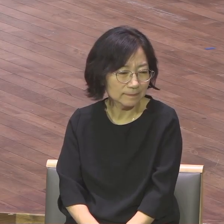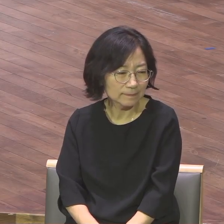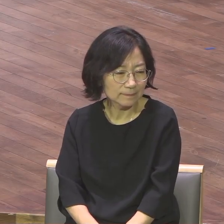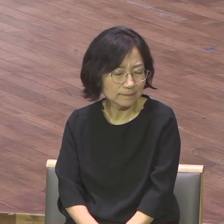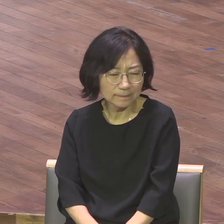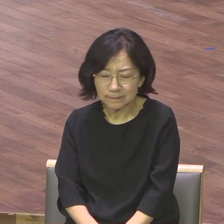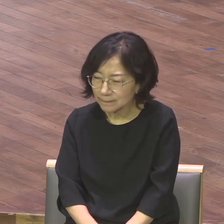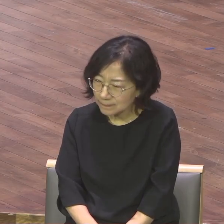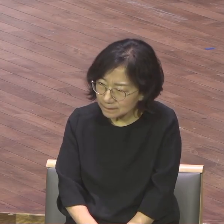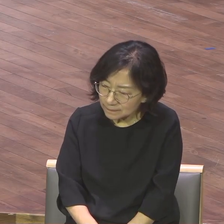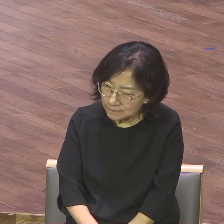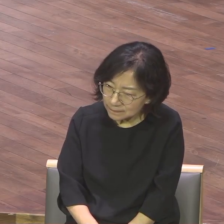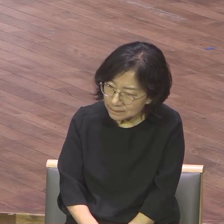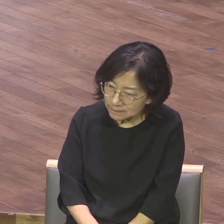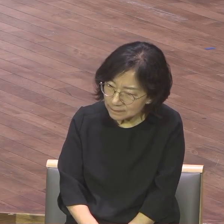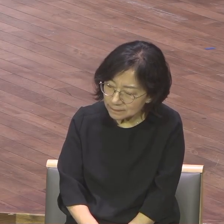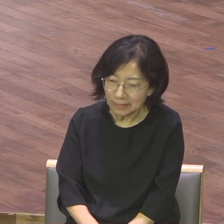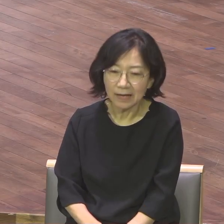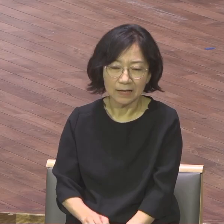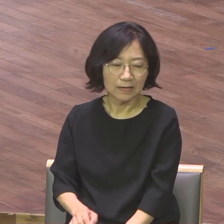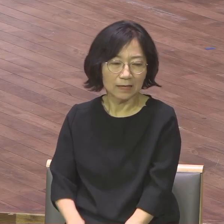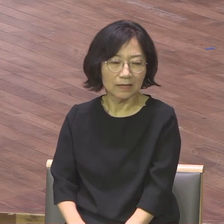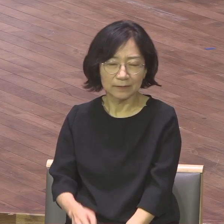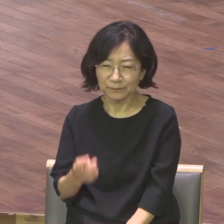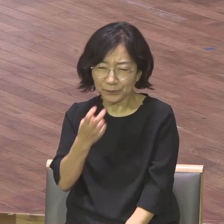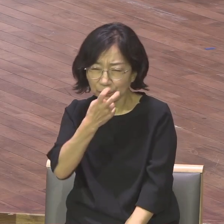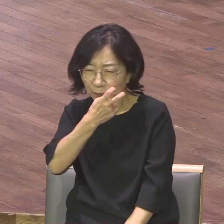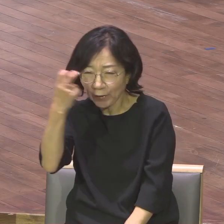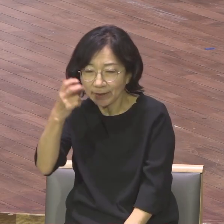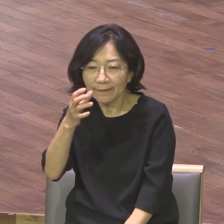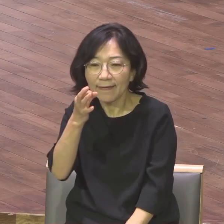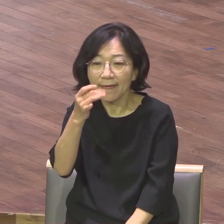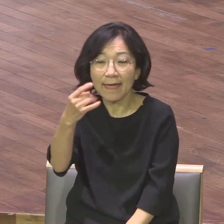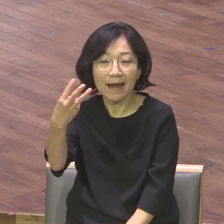상류층, 엘리트층, 부유층,